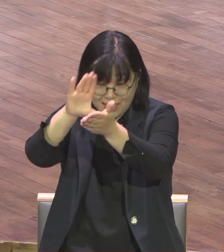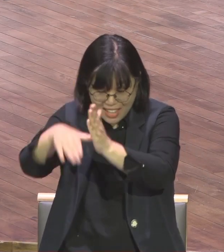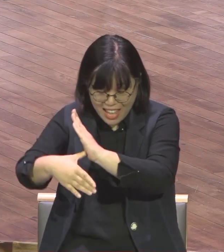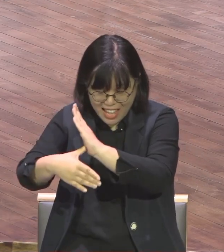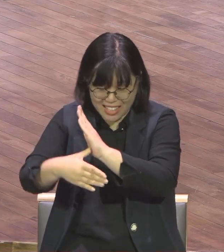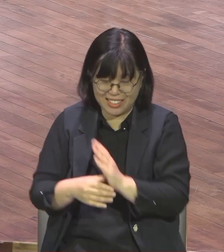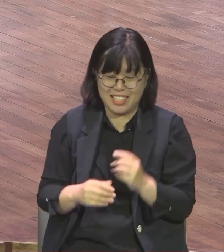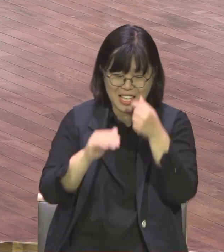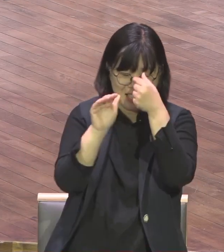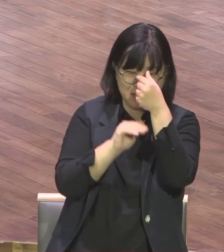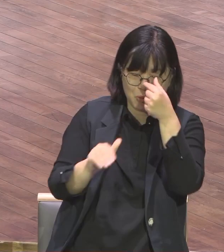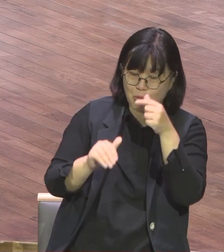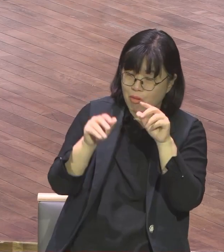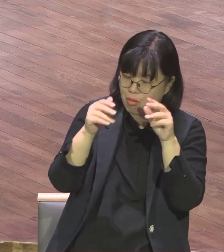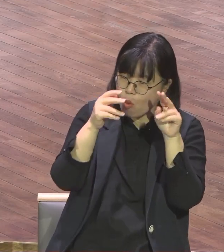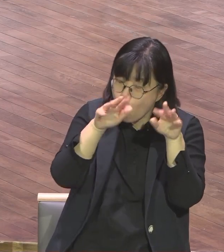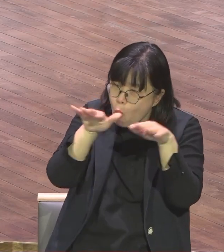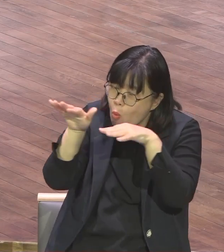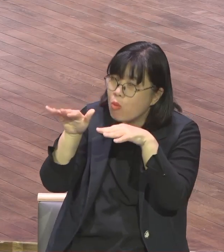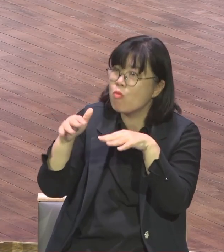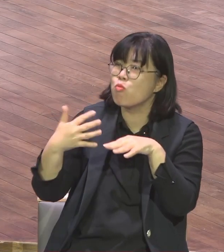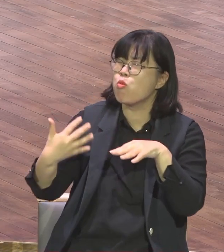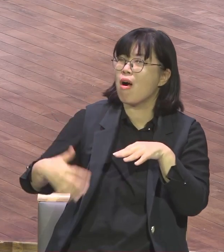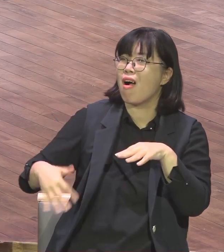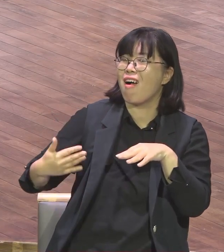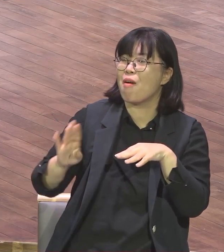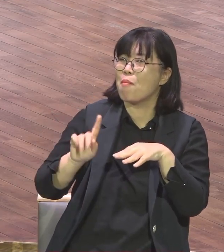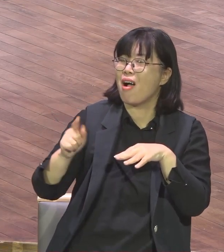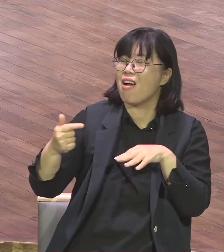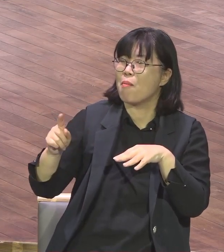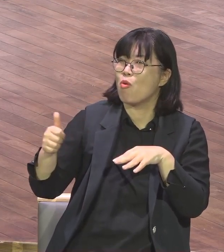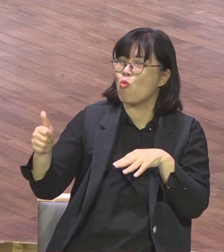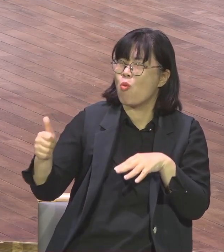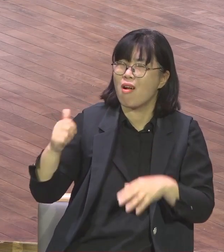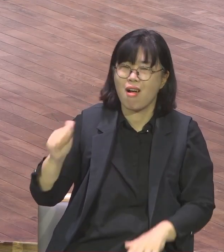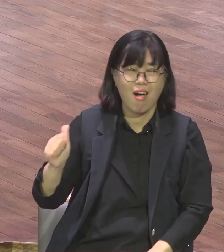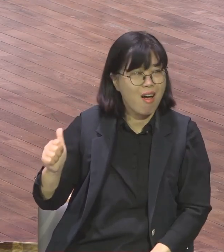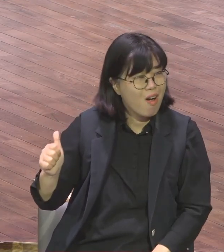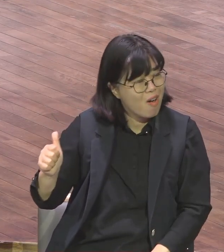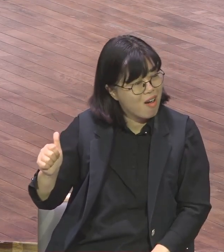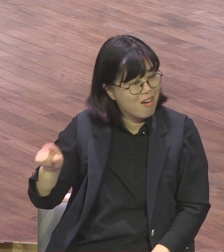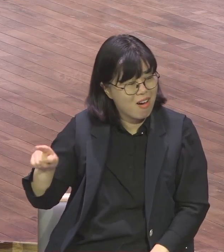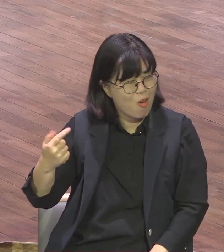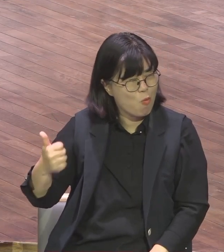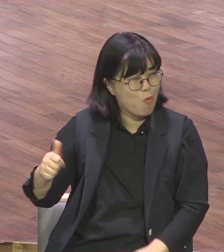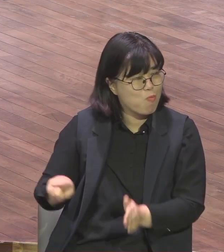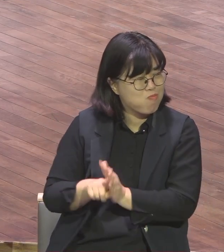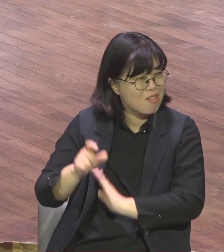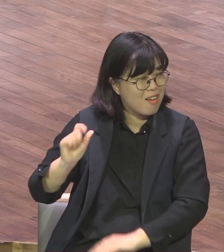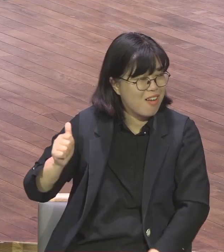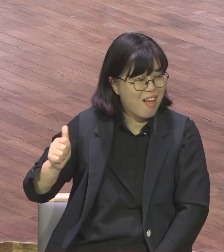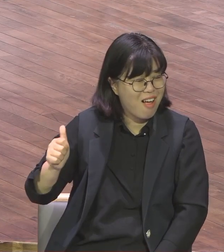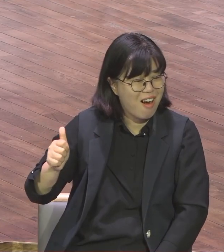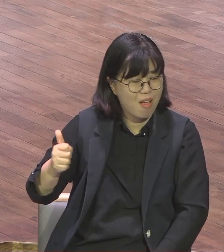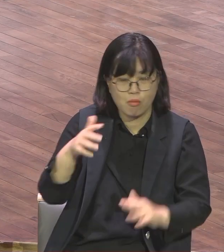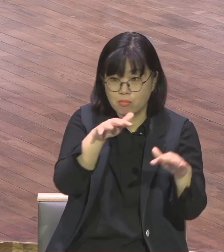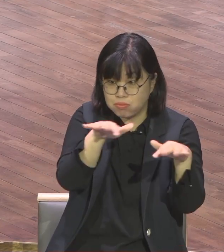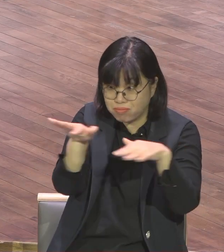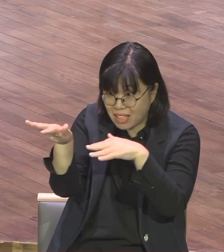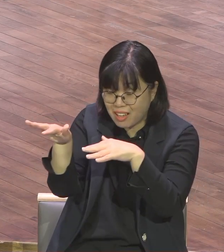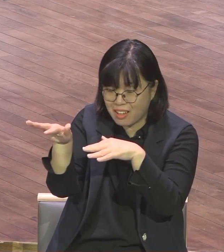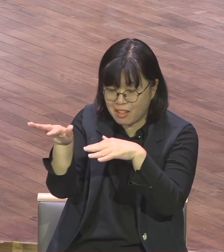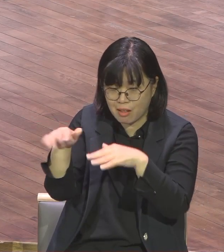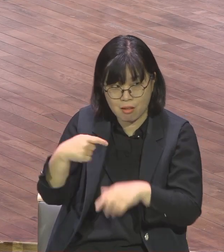시선이 바나바로 향하는 거예요. 막 다시 막 오지 말라 막 인기가 막 우와 저분이 재산을